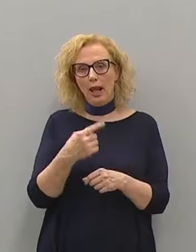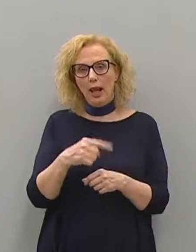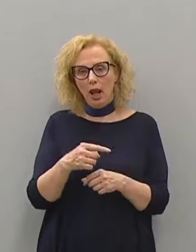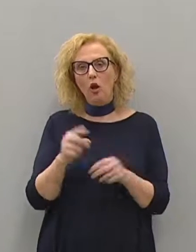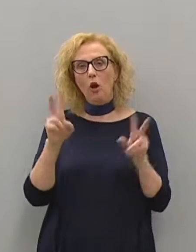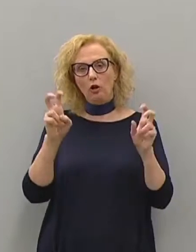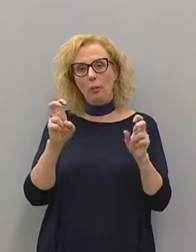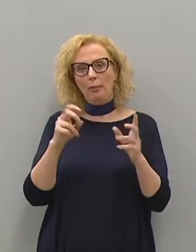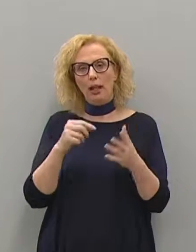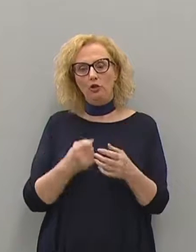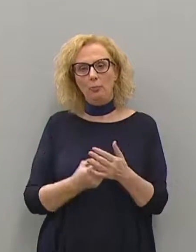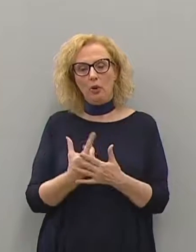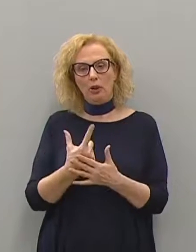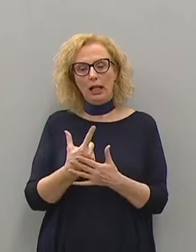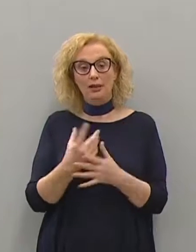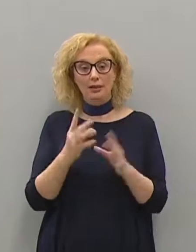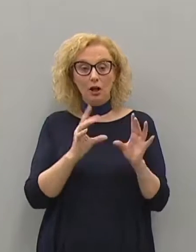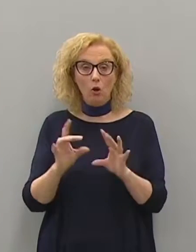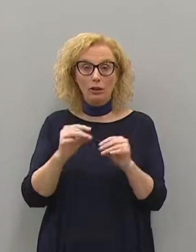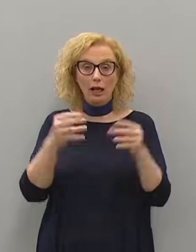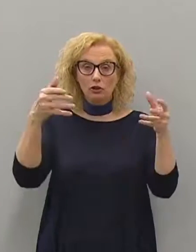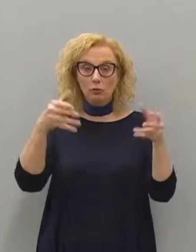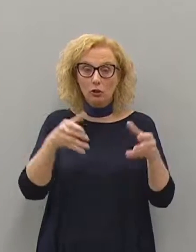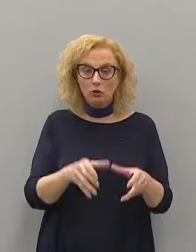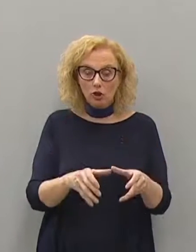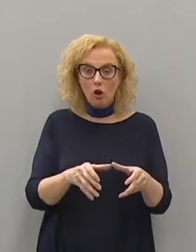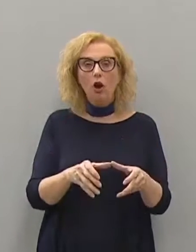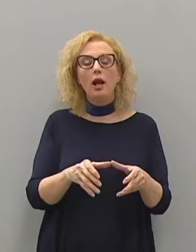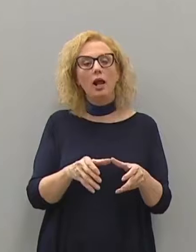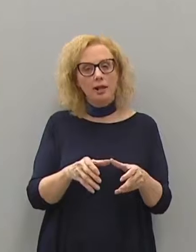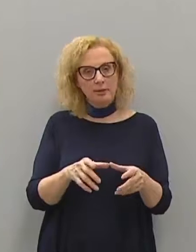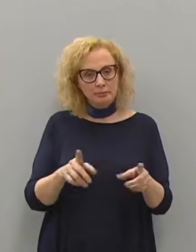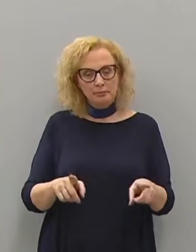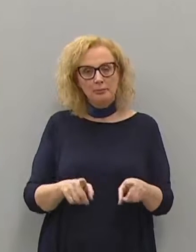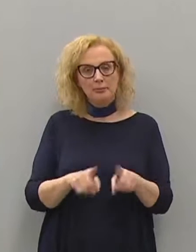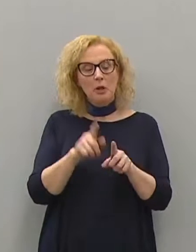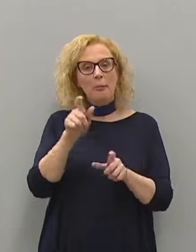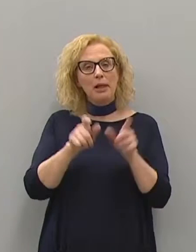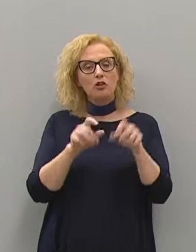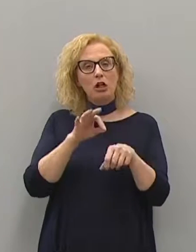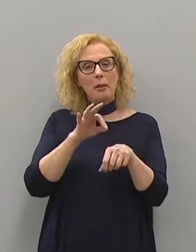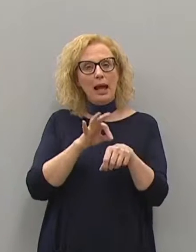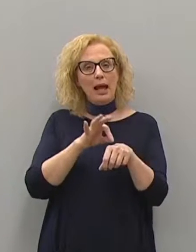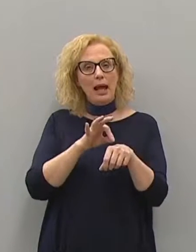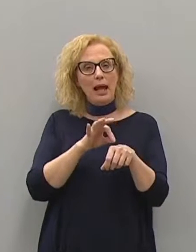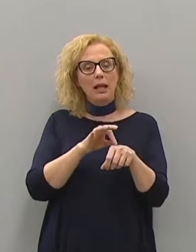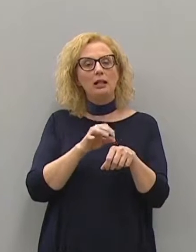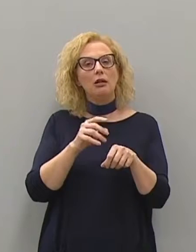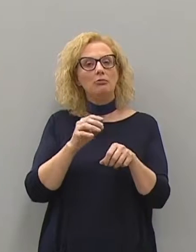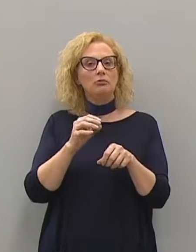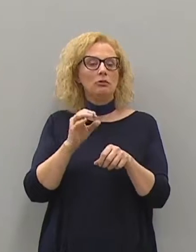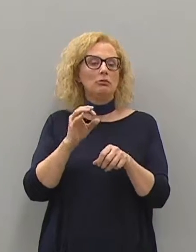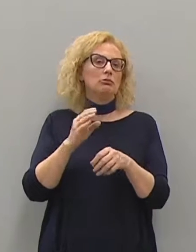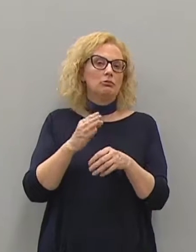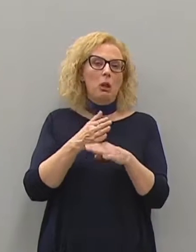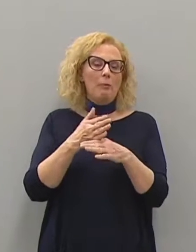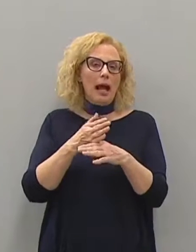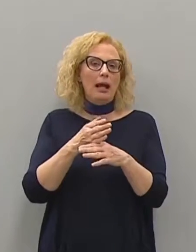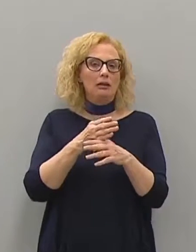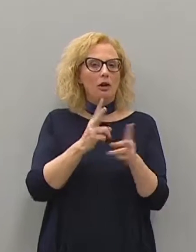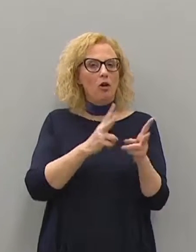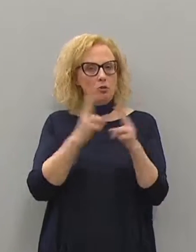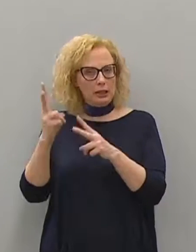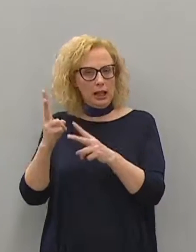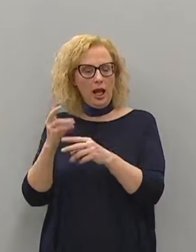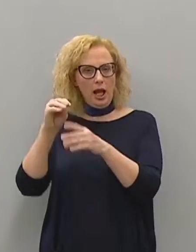dei contagi poi una quota di queste persone che si ammalano hanno bisogno di ospedale una quota di quelli che